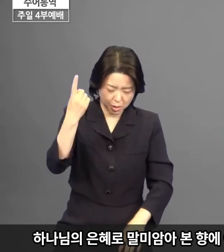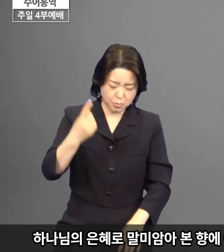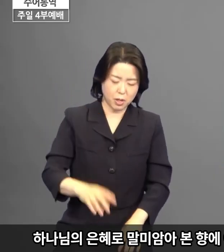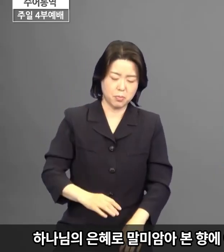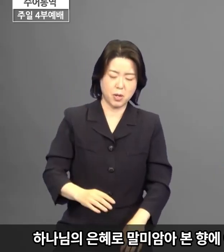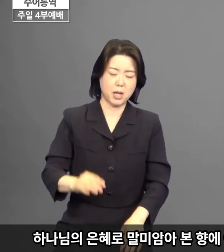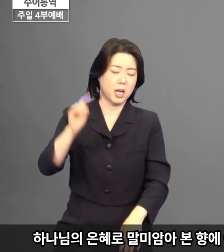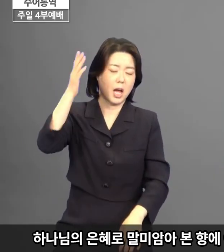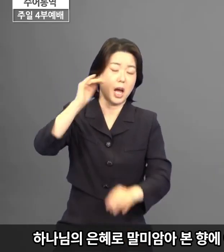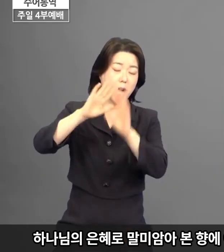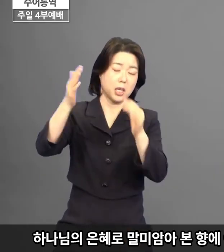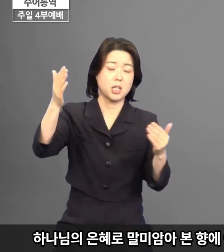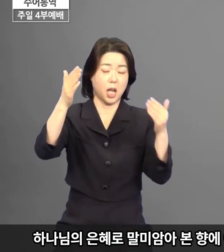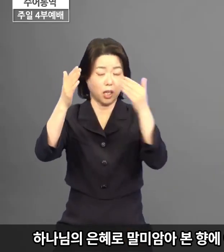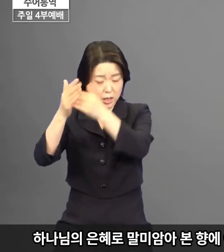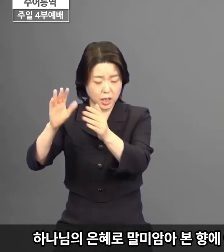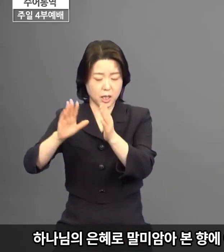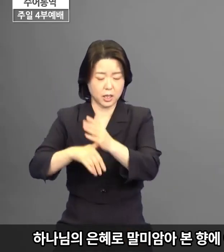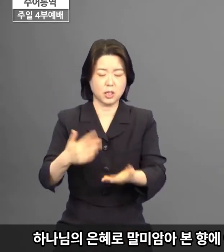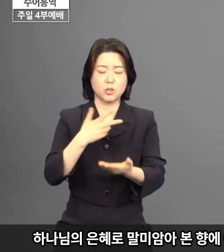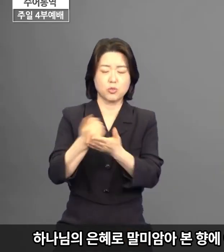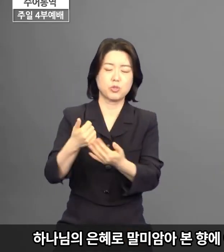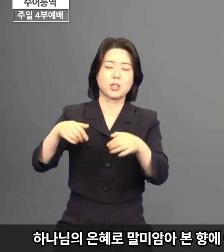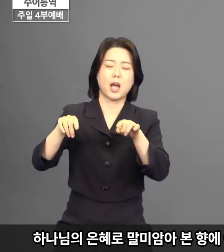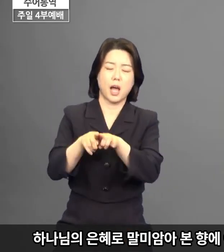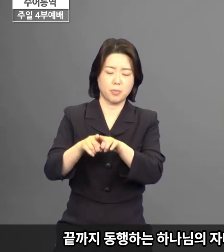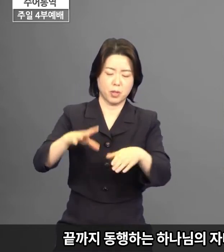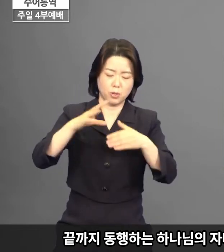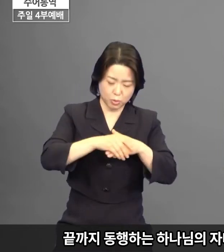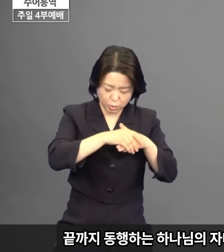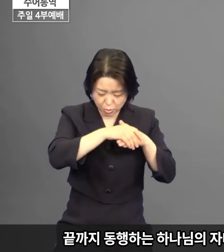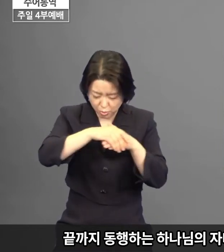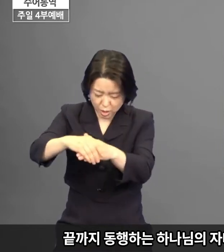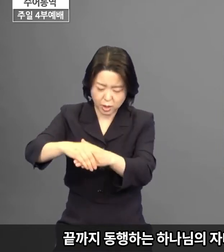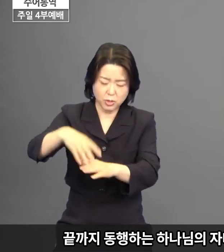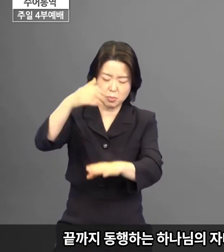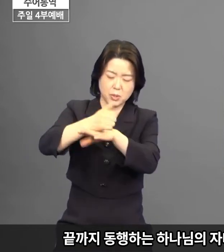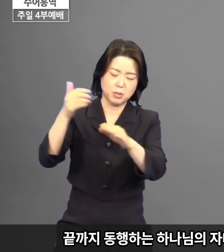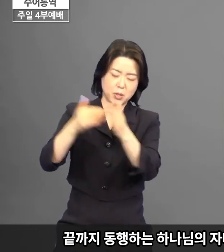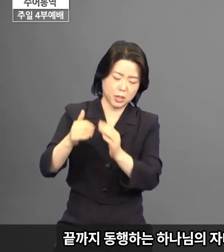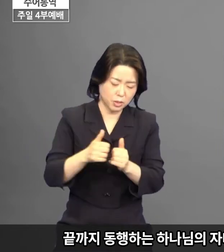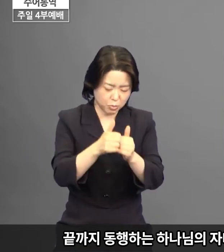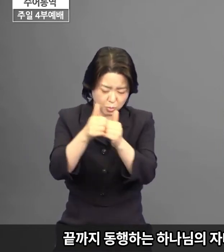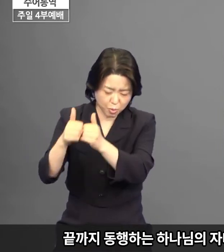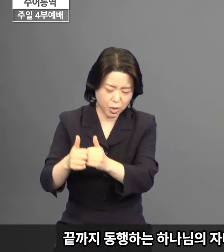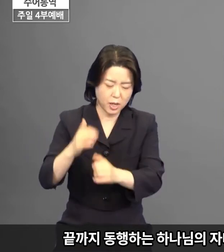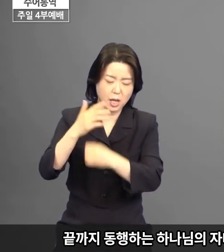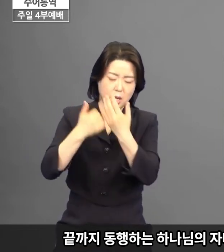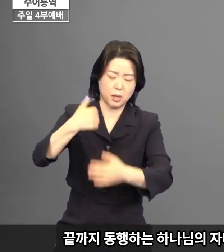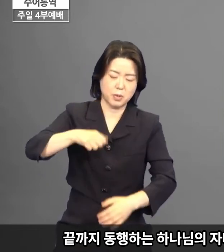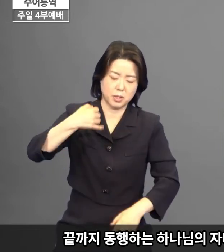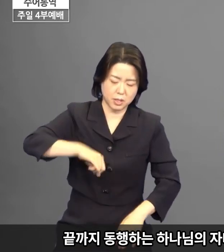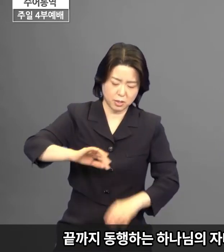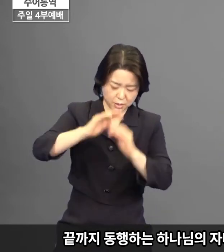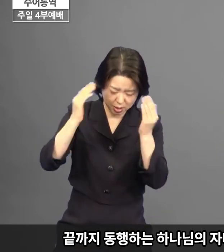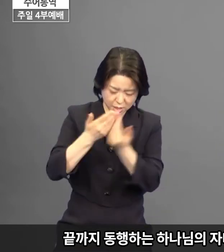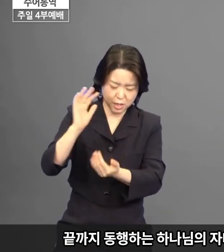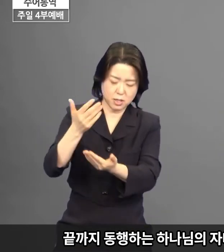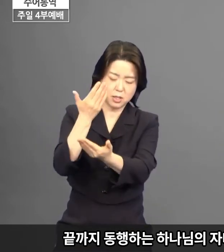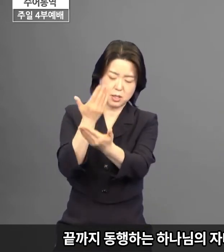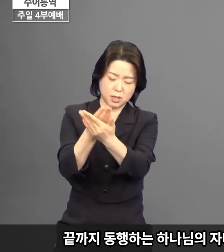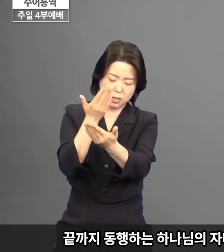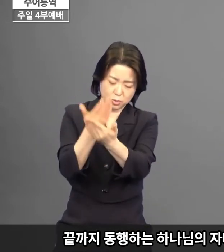본향에 이를 때까지 주여 주님과 함께 손잡고 끝까지 동행하는 하나님의 자녀들이 다 되게